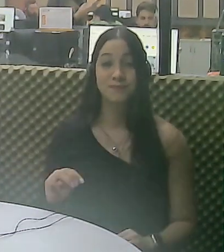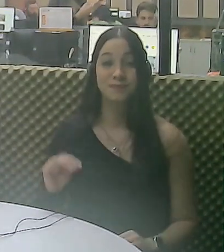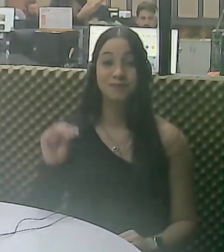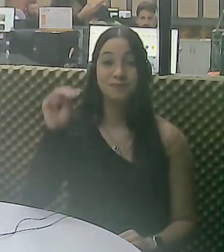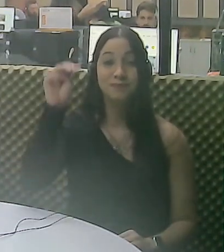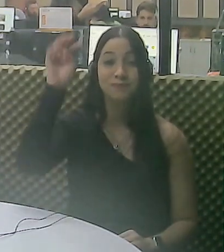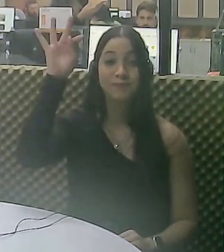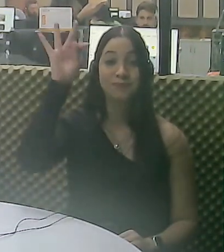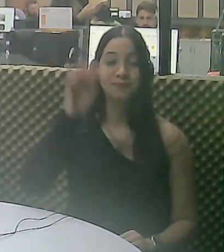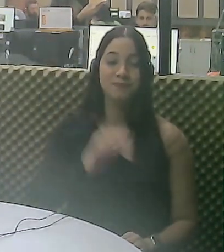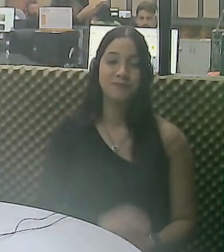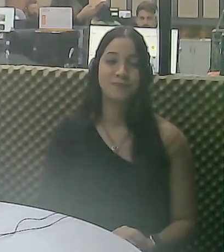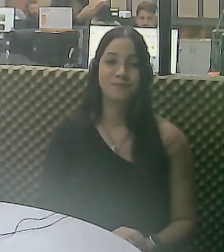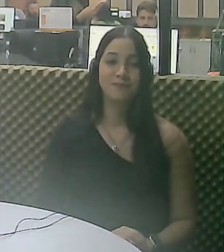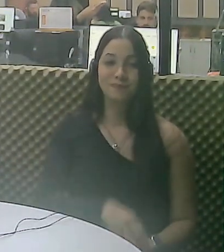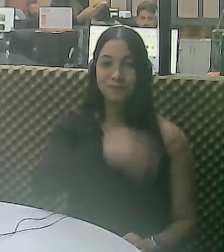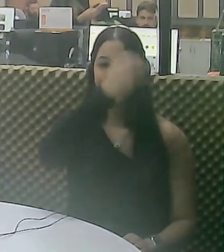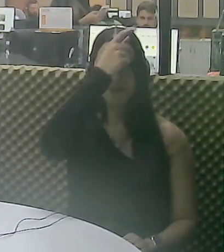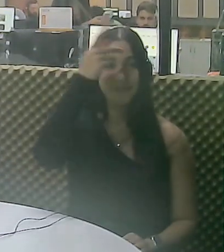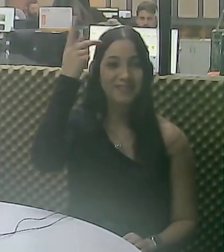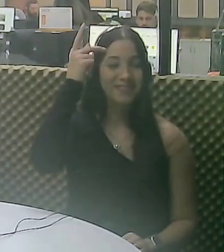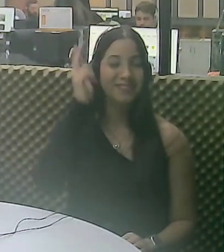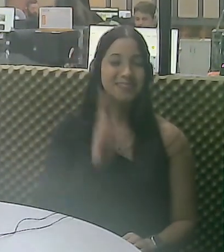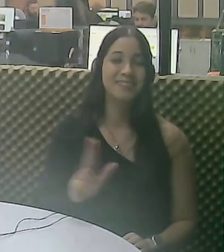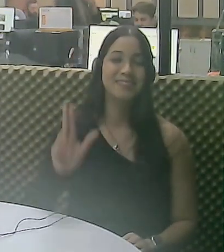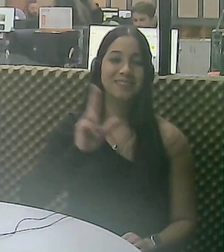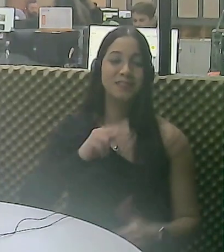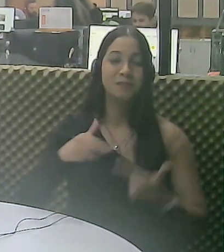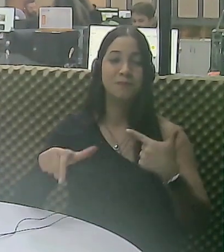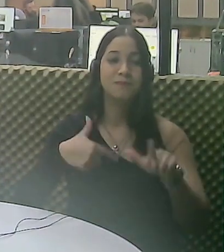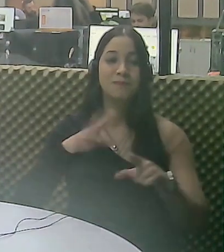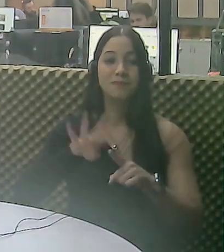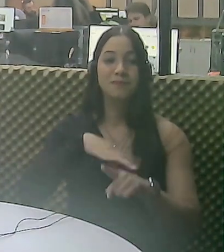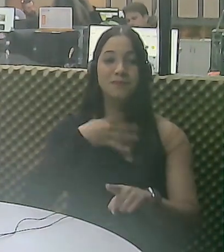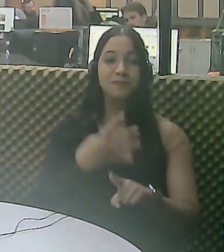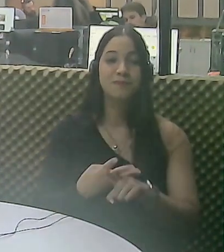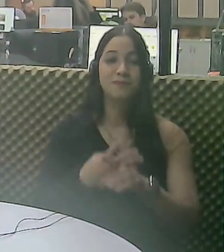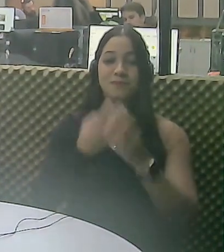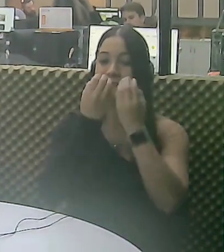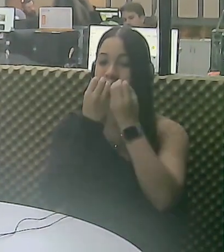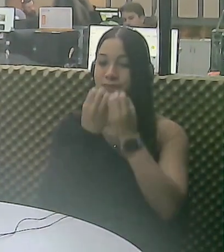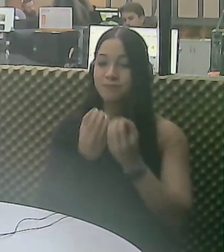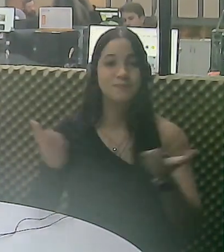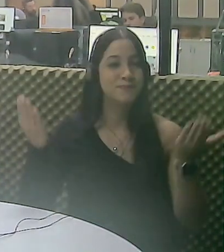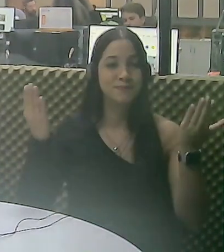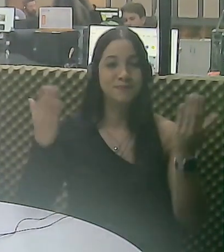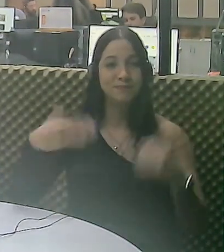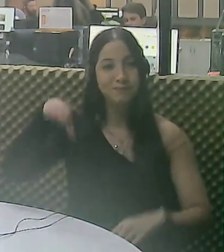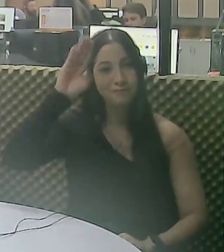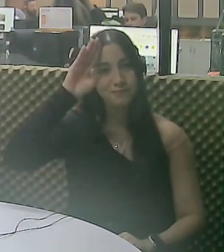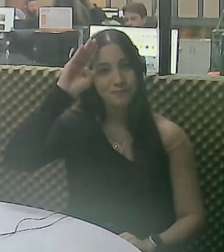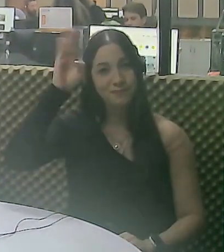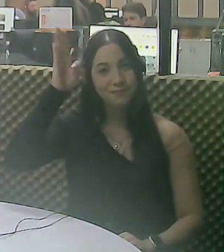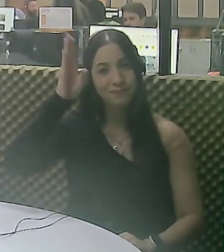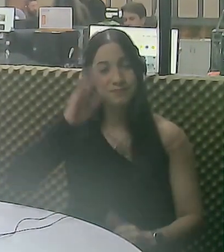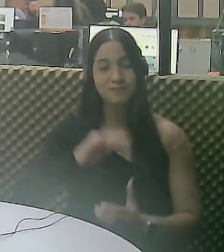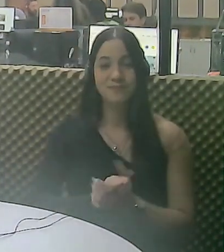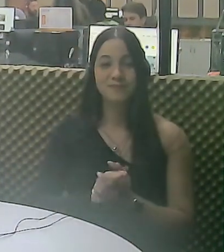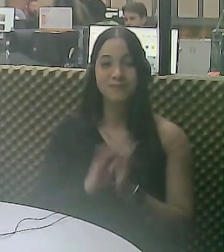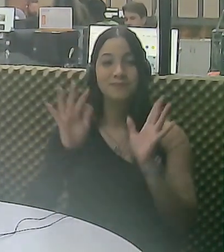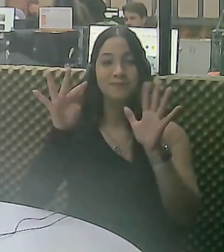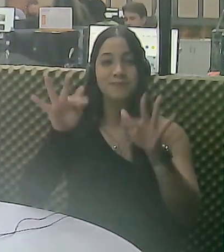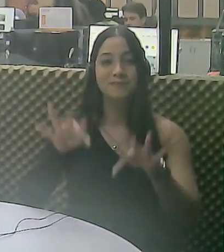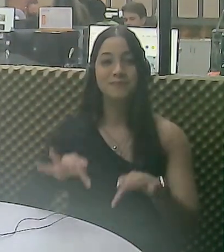Comunicação, Marco Túlio de Castro Kahneman. Prefeitura de Uberlândia. Fazer mais, fazer bem. Até a